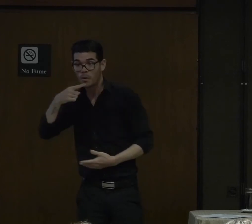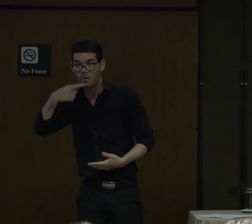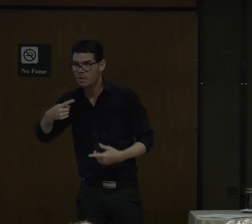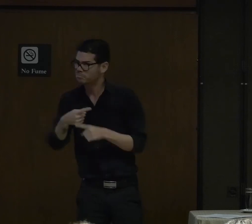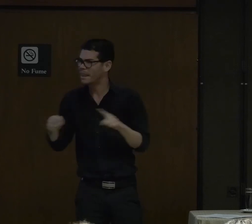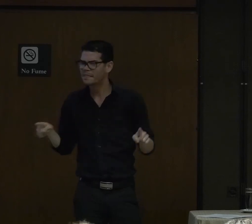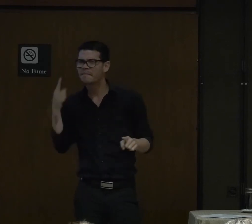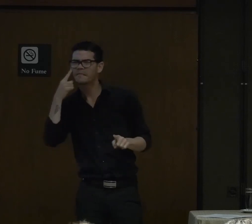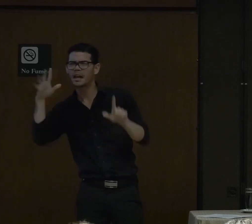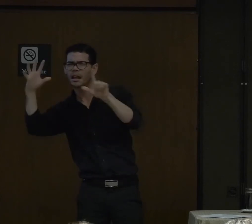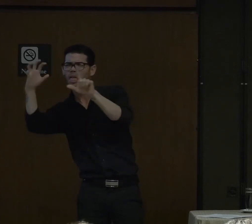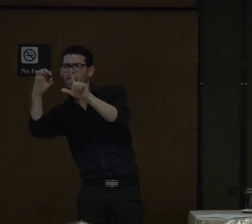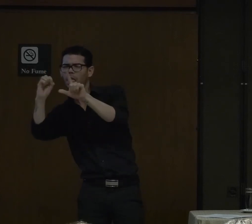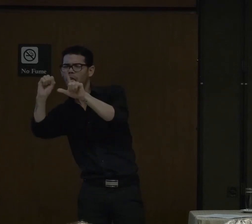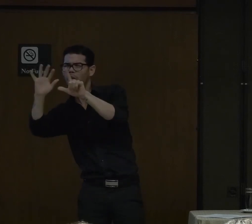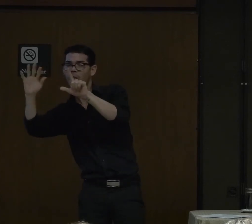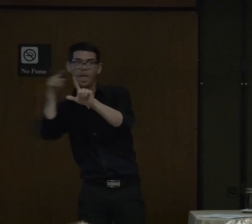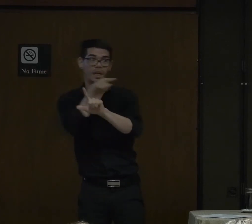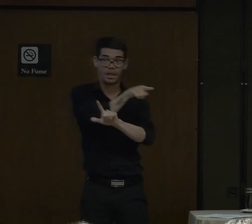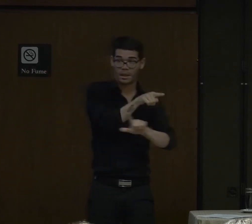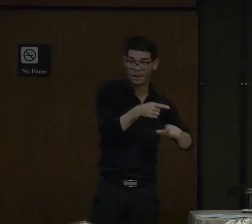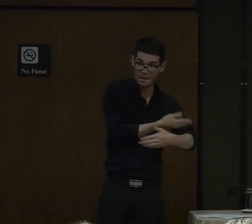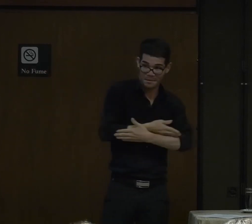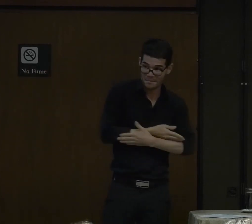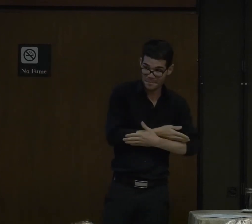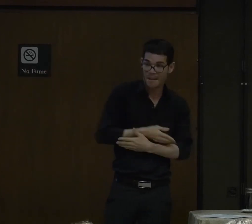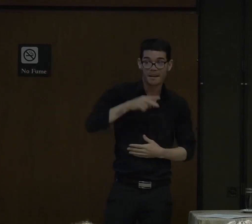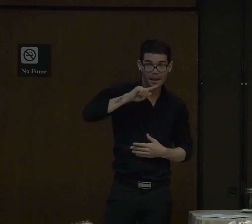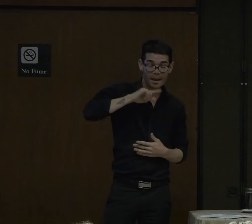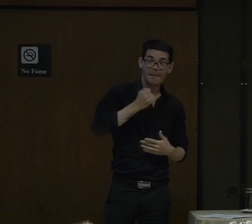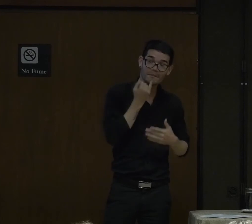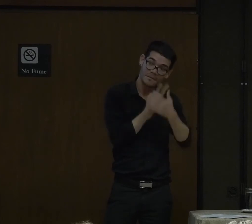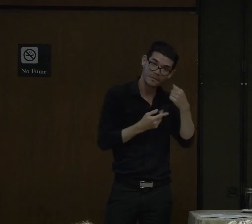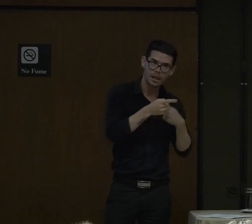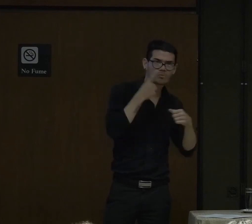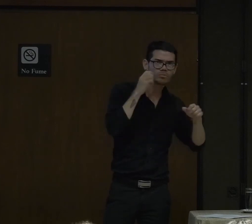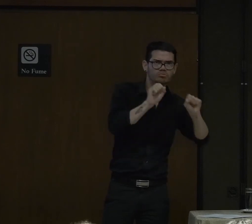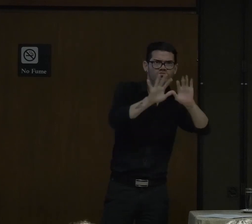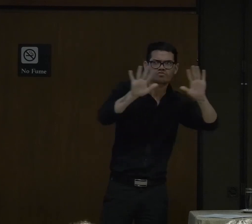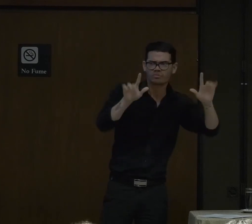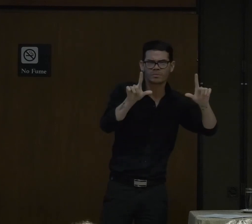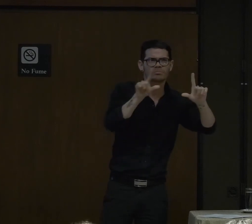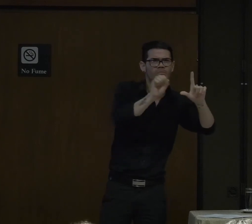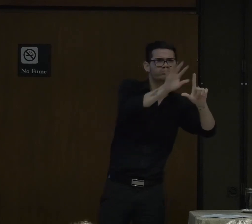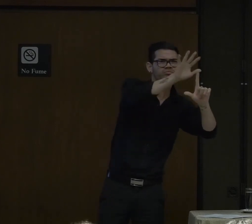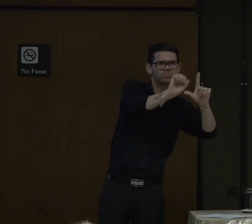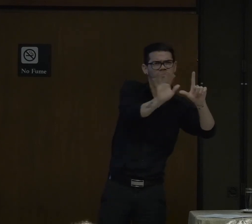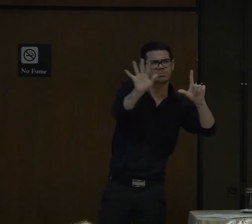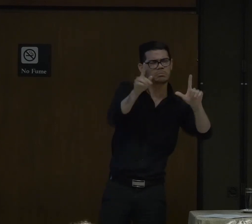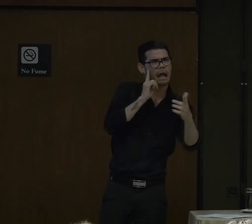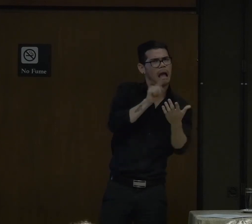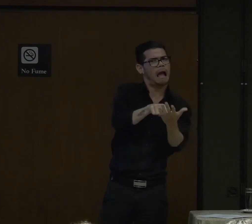a una parte del cerebro que parece ser que que cumple una función más tarde con